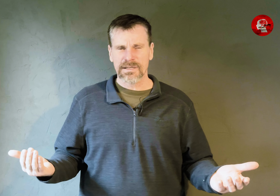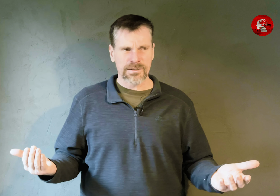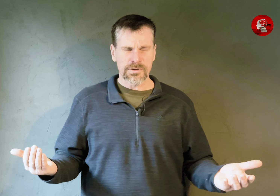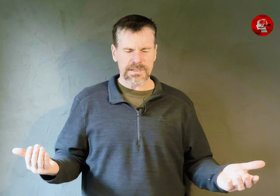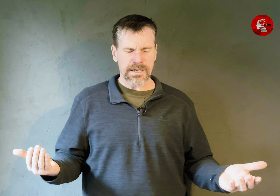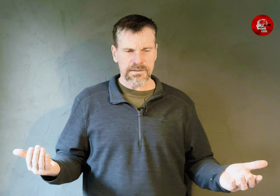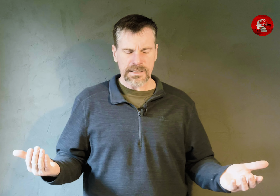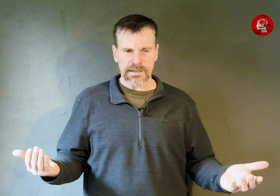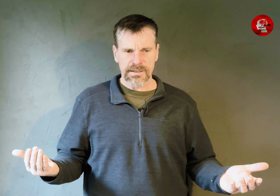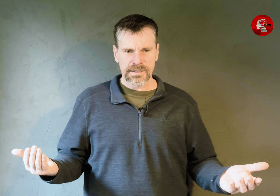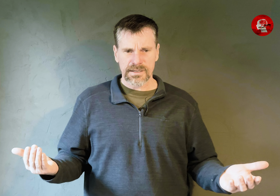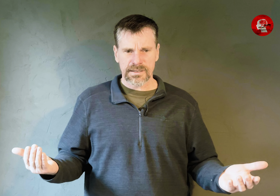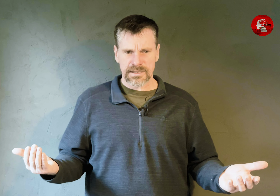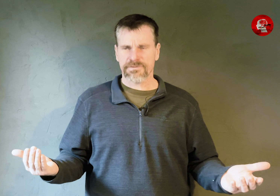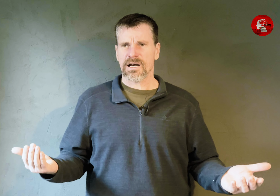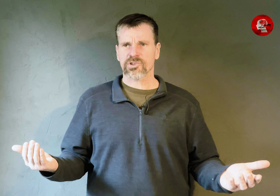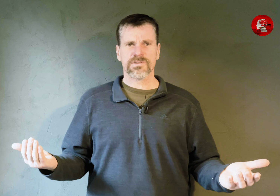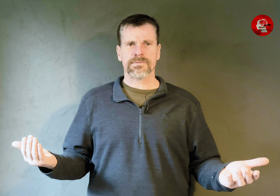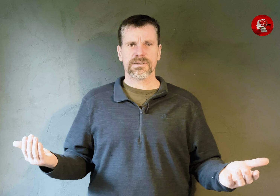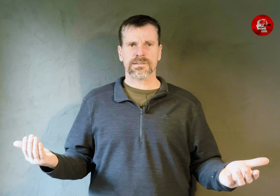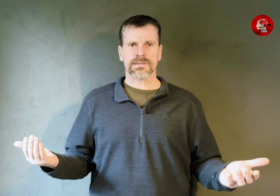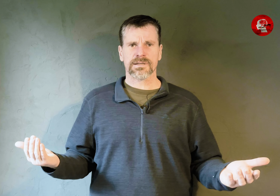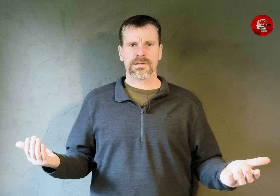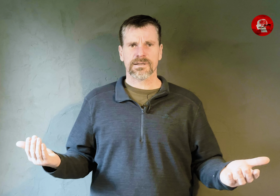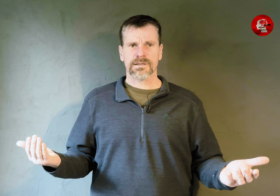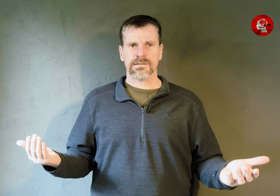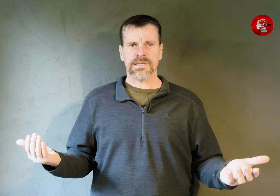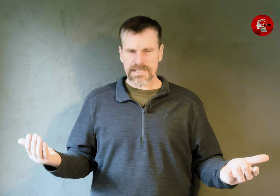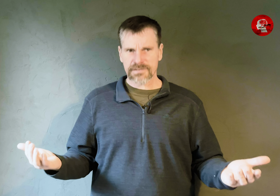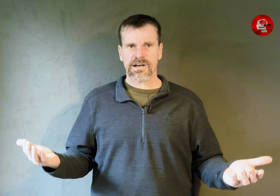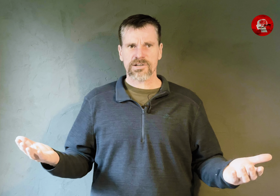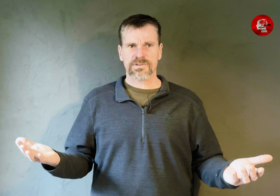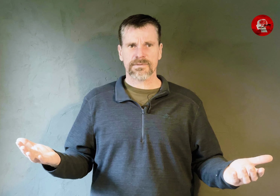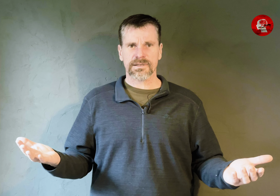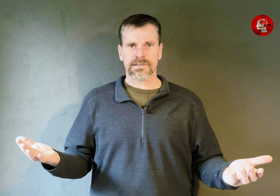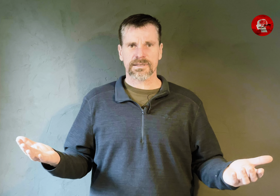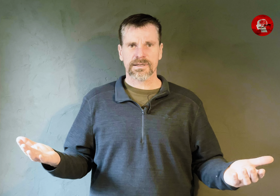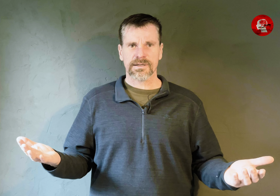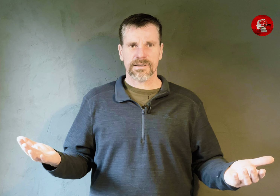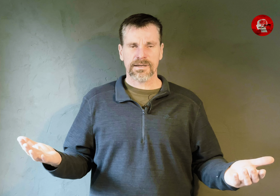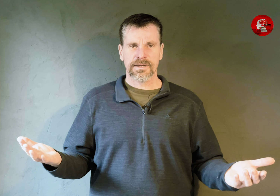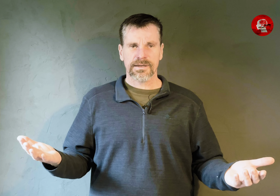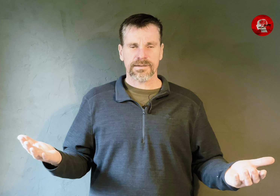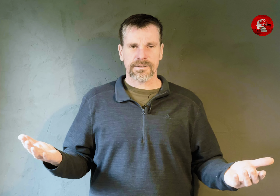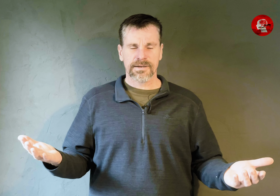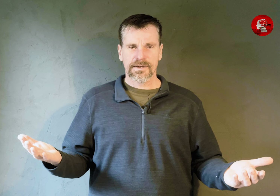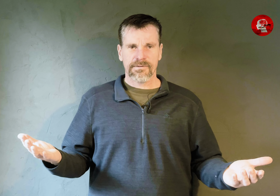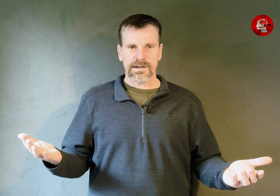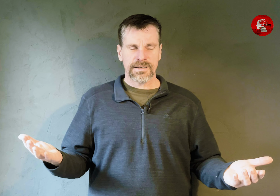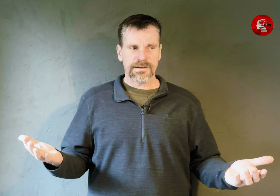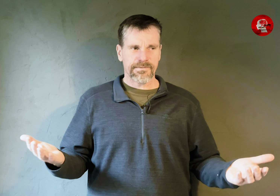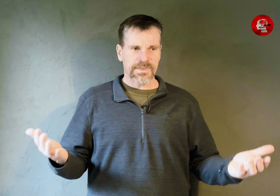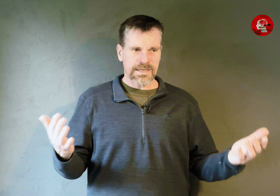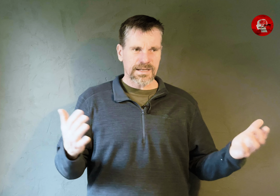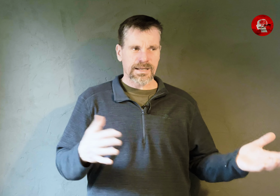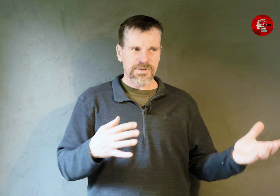die gucken sich an und denken jetzt verarschen die uns aber richtig jetzt verarschen uns aber richtig ja weil jeder der mit